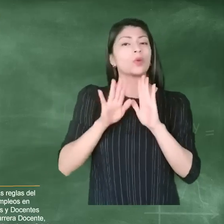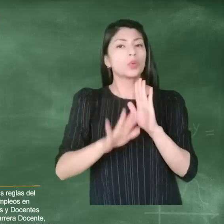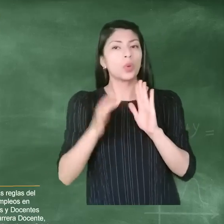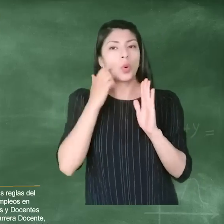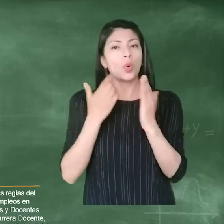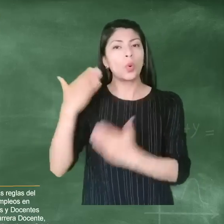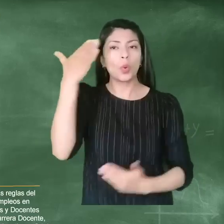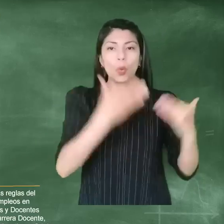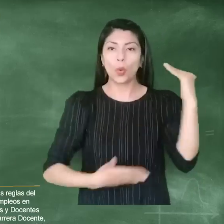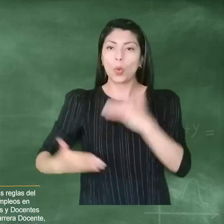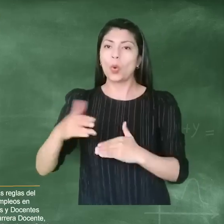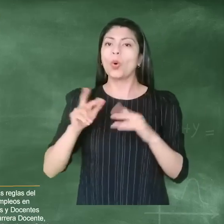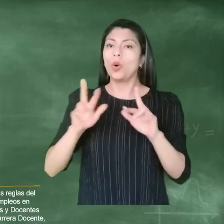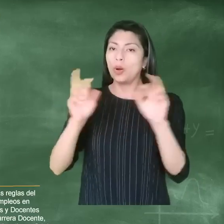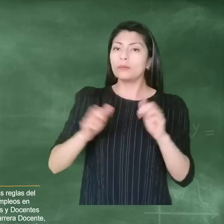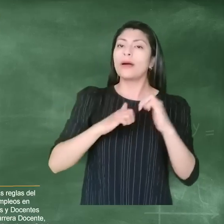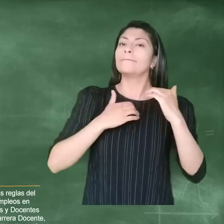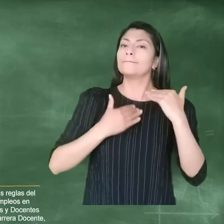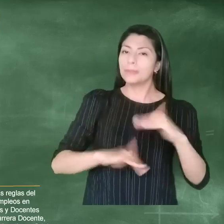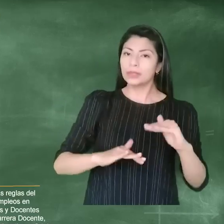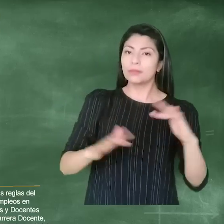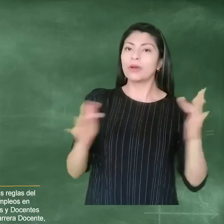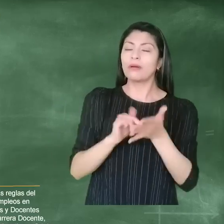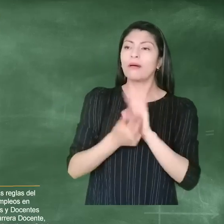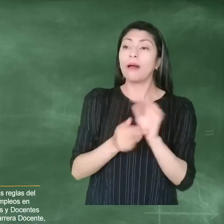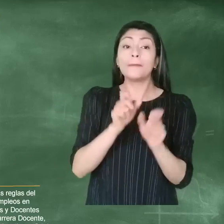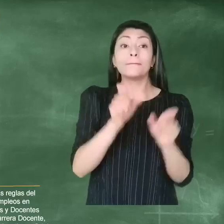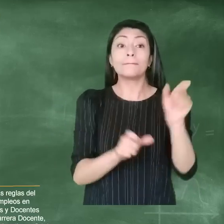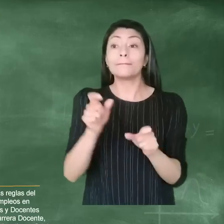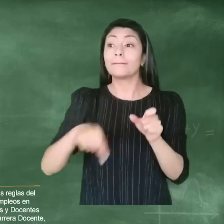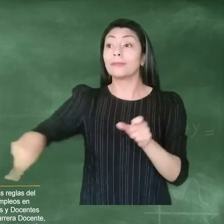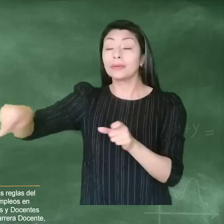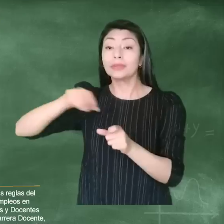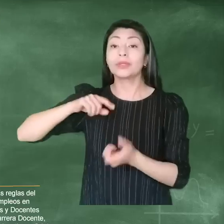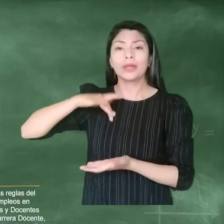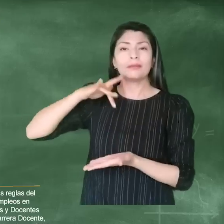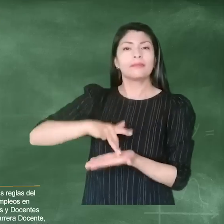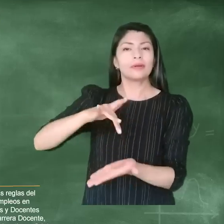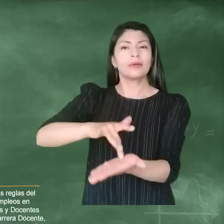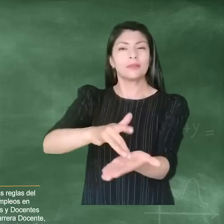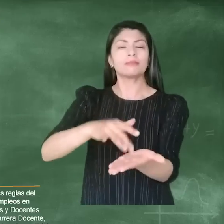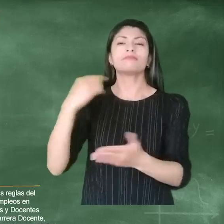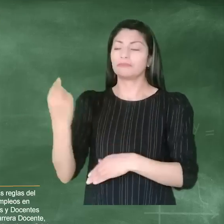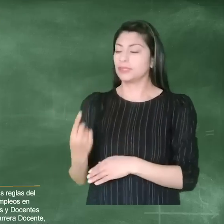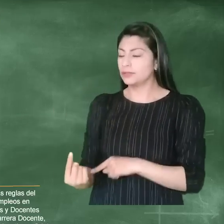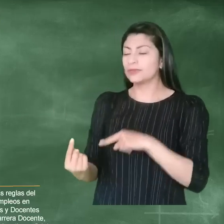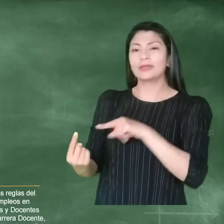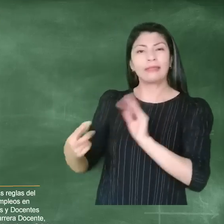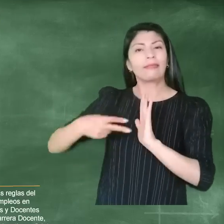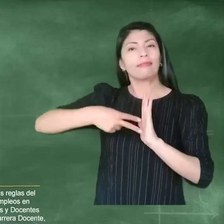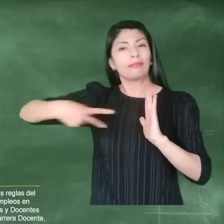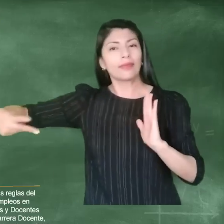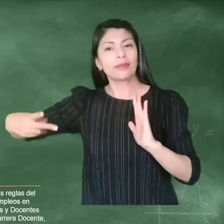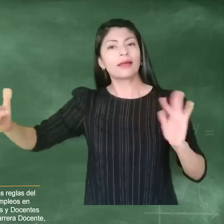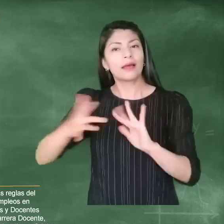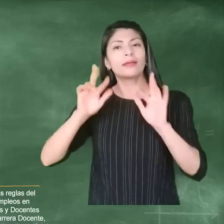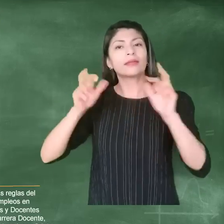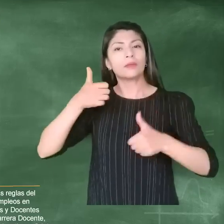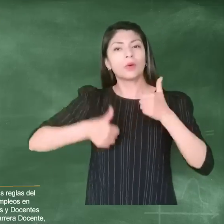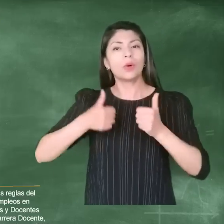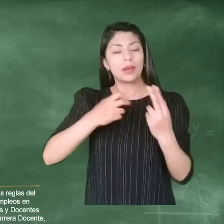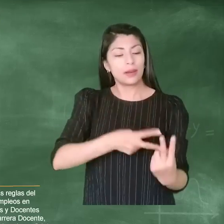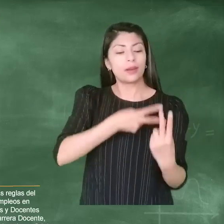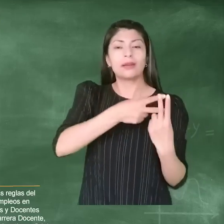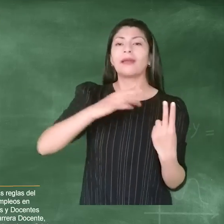mínimos. Para la etapa de verificación de requisitos mínimos, los aspirantes deben tener en cuenta las